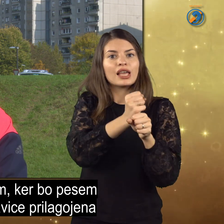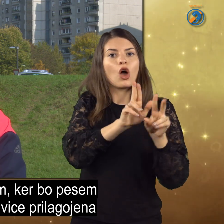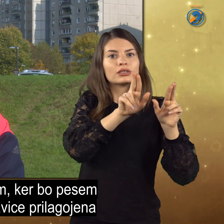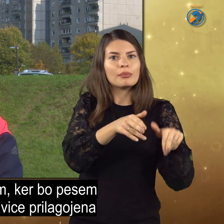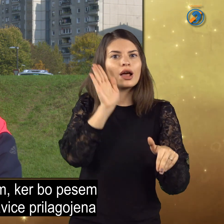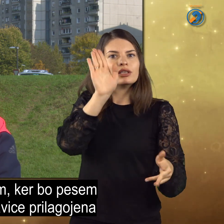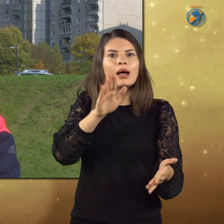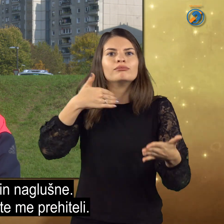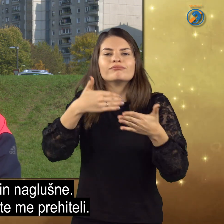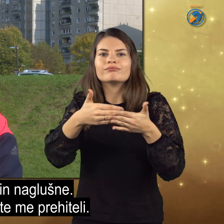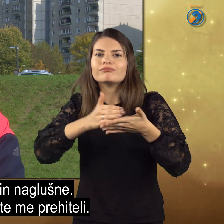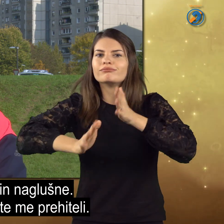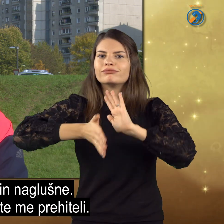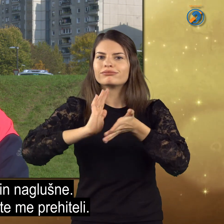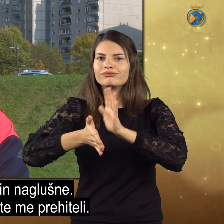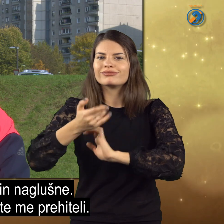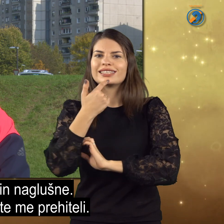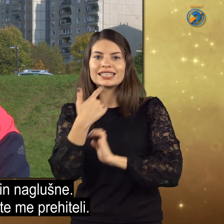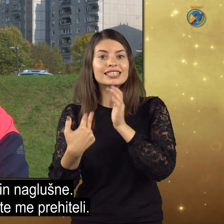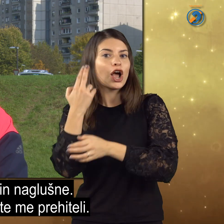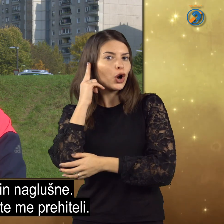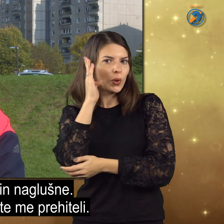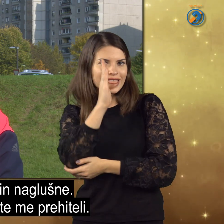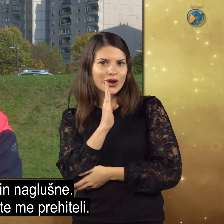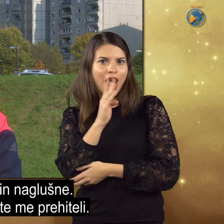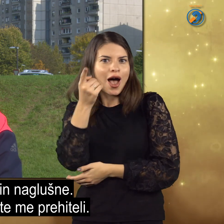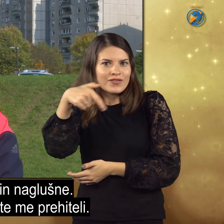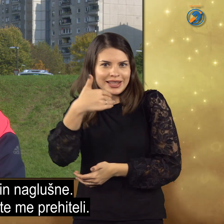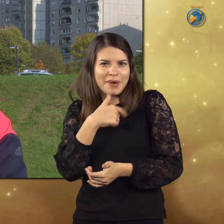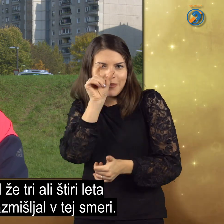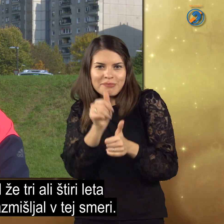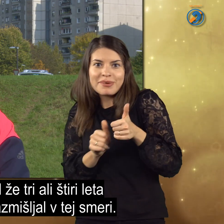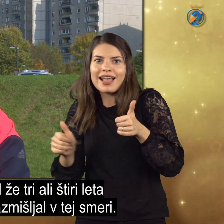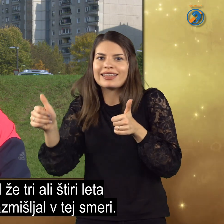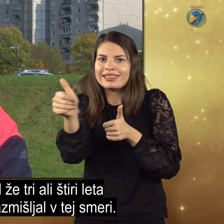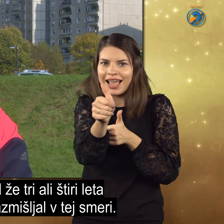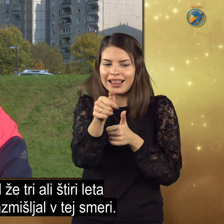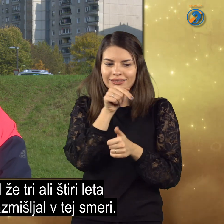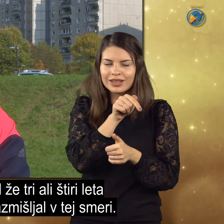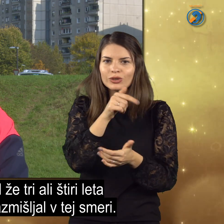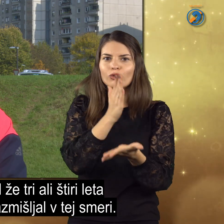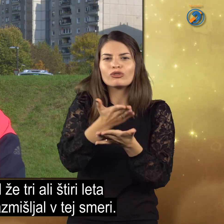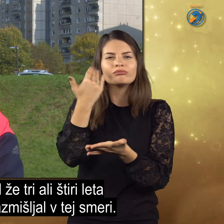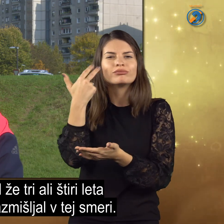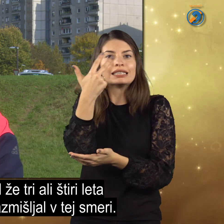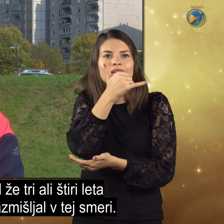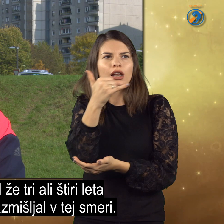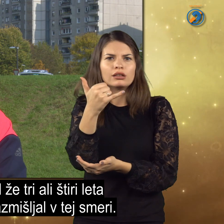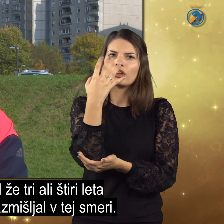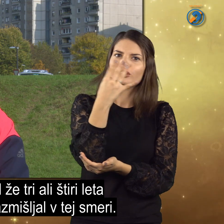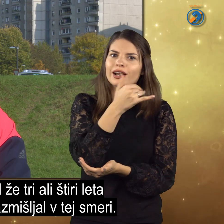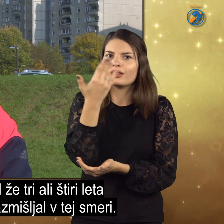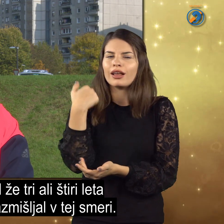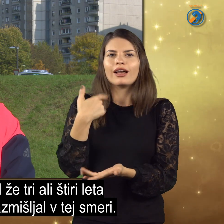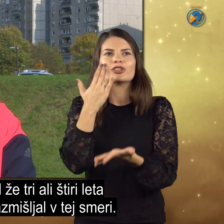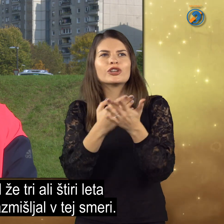pravice prilagojena za gluhe in naglušne. Hvala, ker ste me prehiteli. Samo idejo sem razvil že 3 leta nazaj, 4